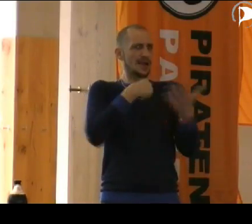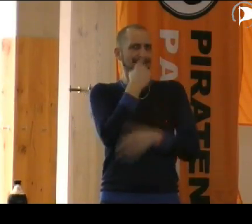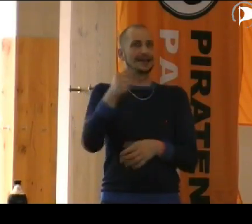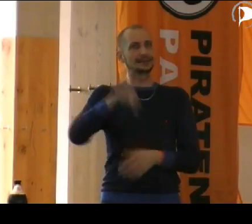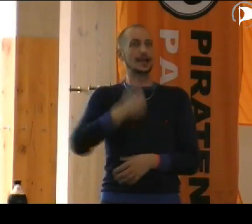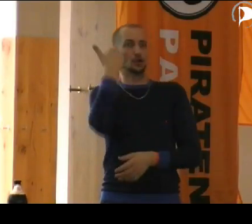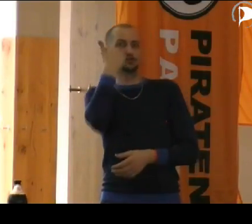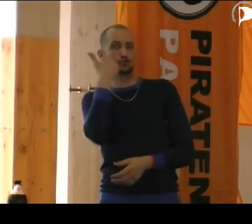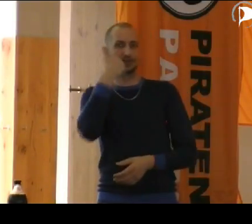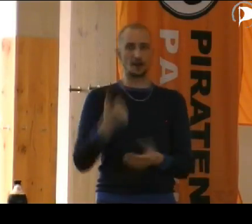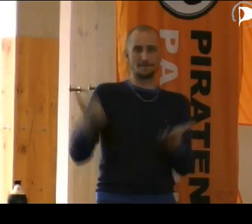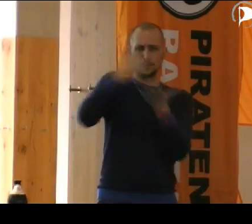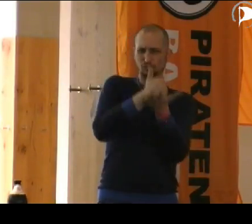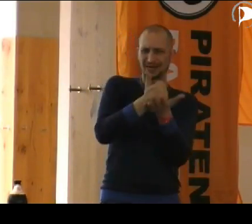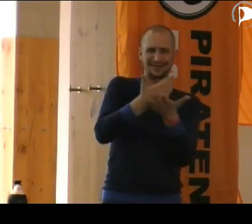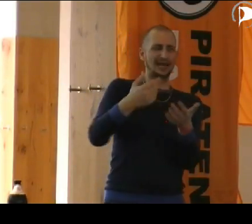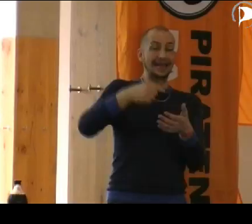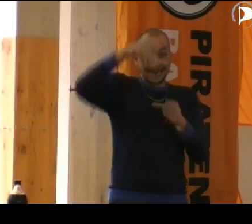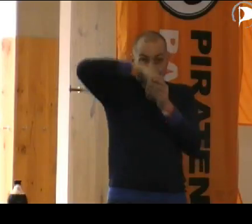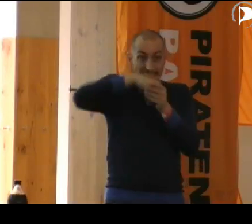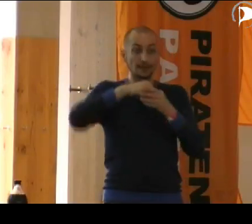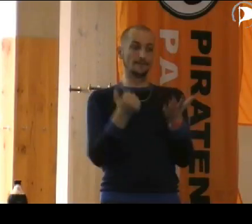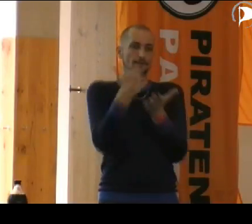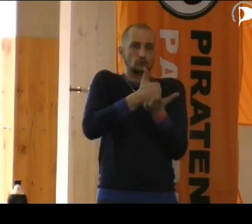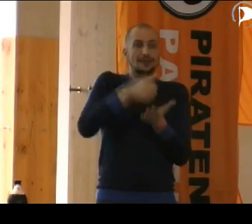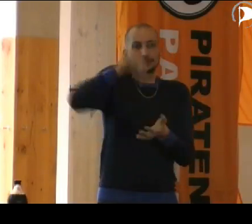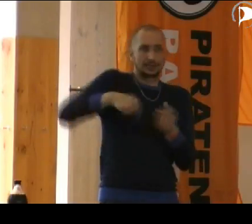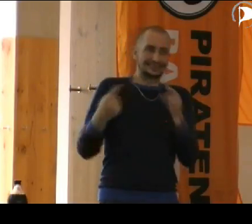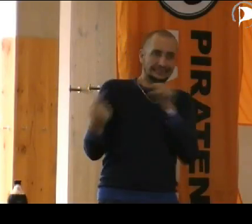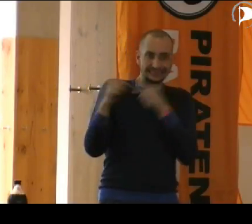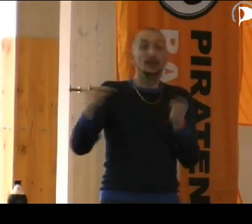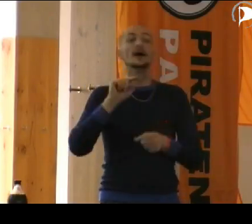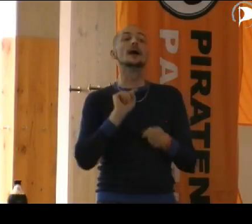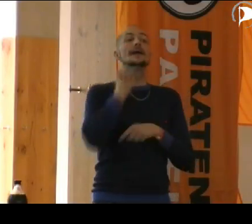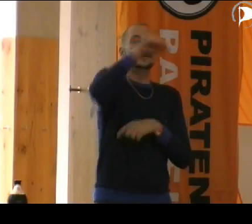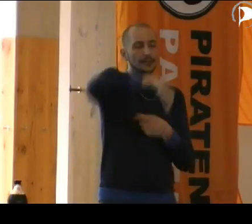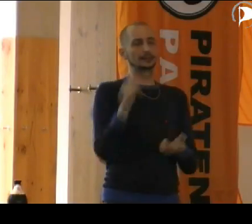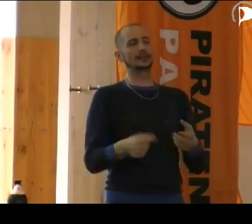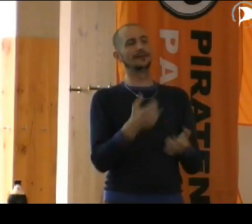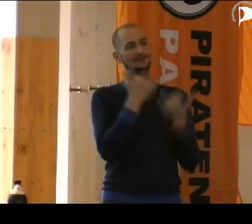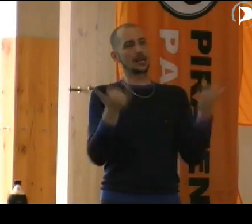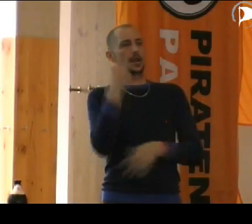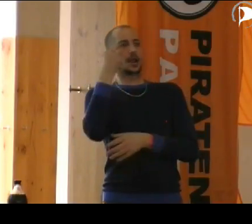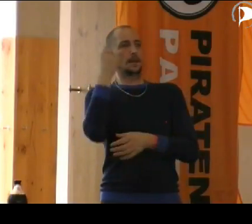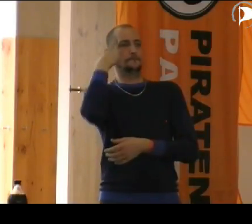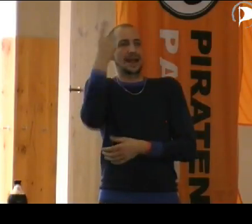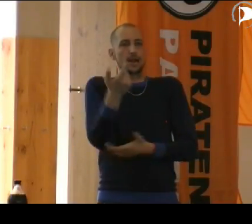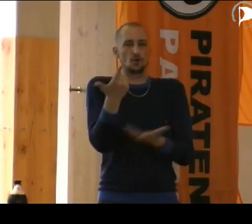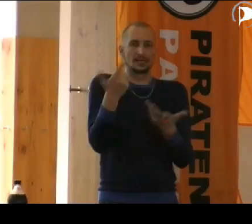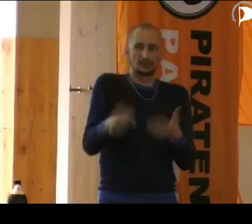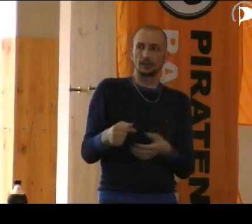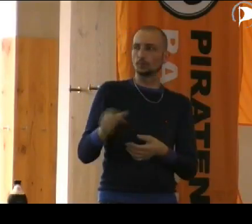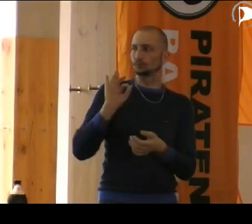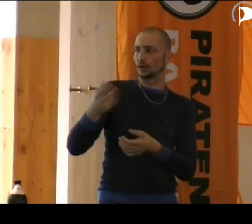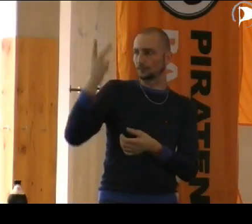vorstand intern haben natürlich das person gemacht haben dass wir nach hause nimmt auch ein bisschen geschlossen kann wieder von präsentiert aber ich habe mich sehr wohl gefühlt in dem